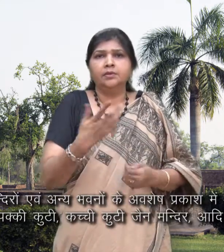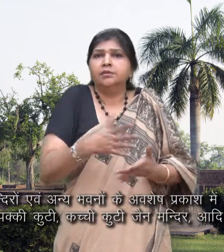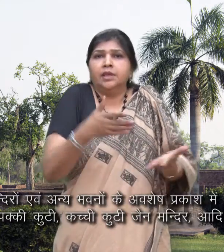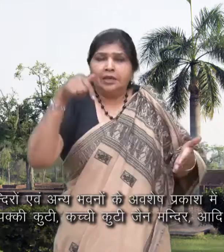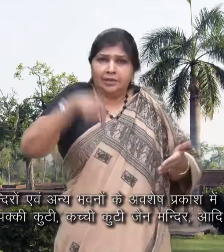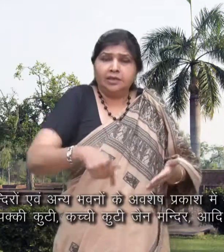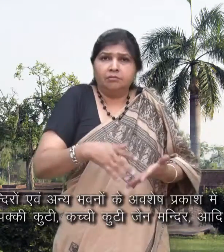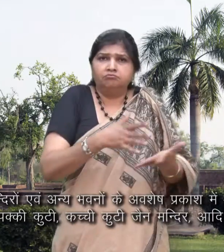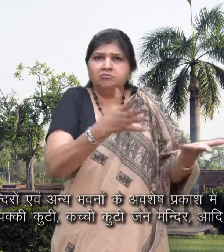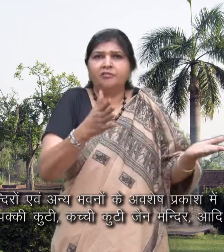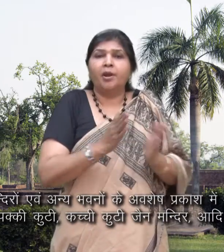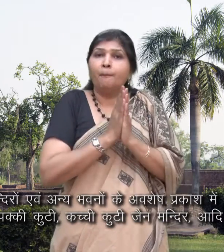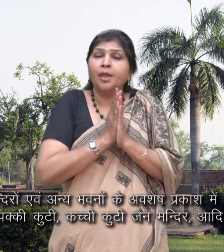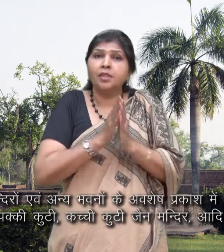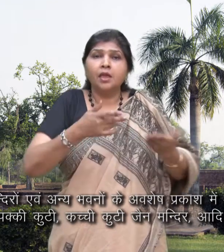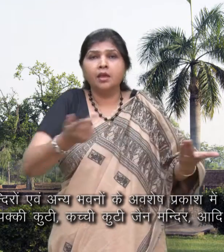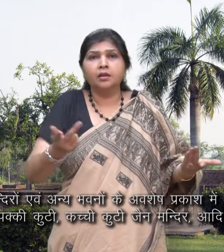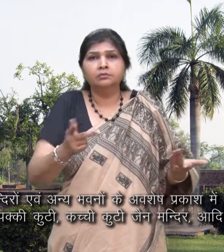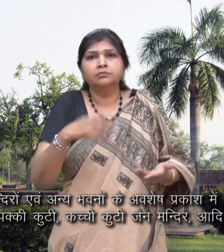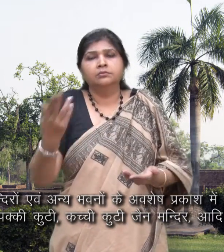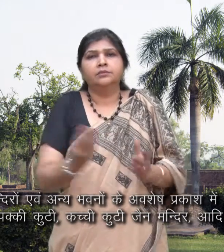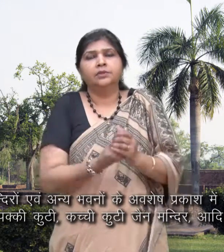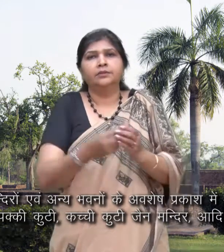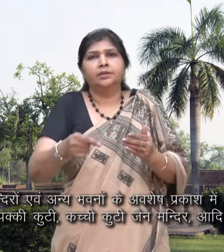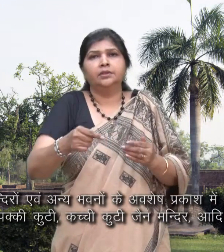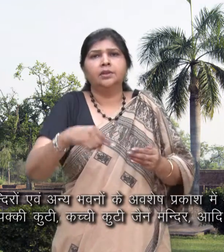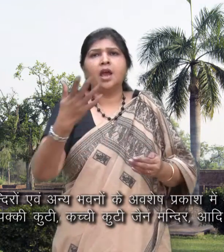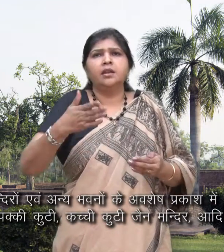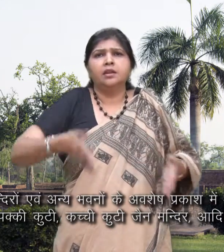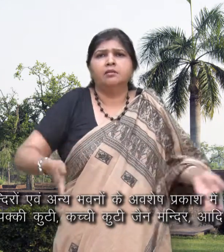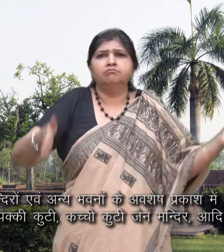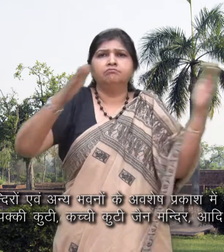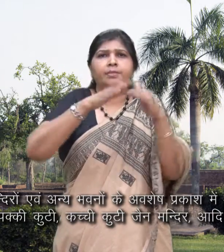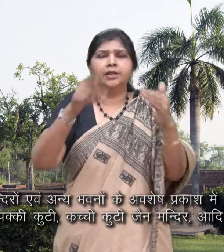यहां कई मंदिरों एवं अन्य भवनों के अवशेष प्रकाश में आए हैं।